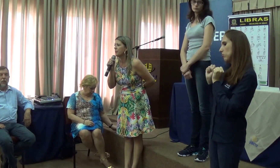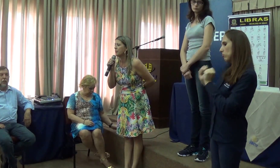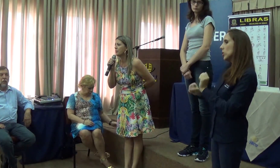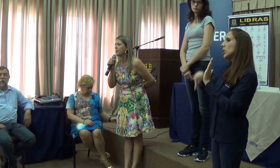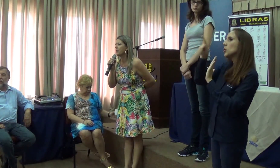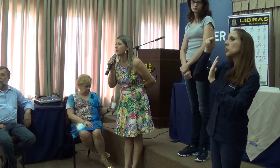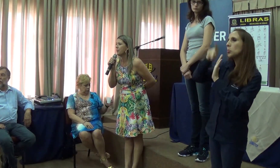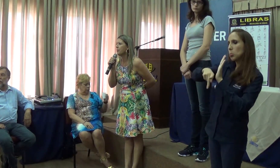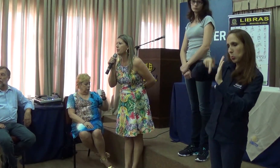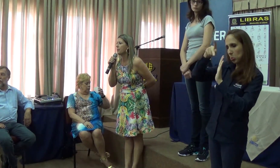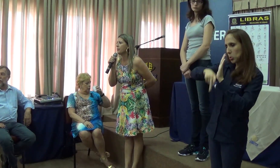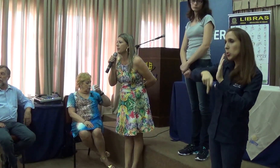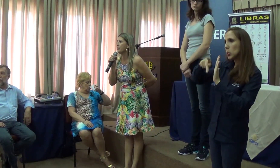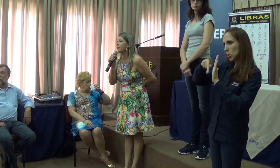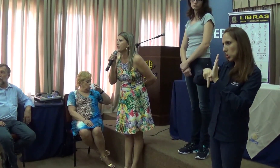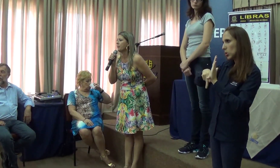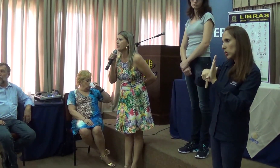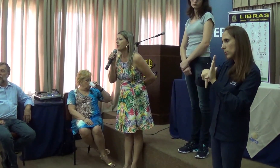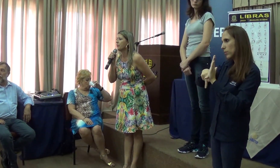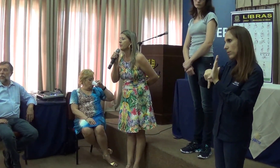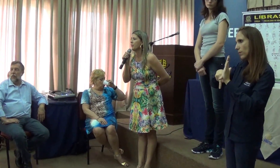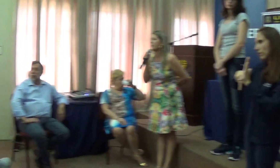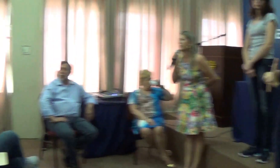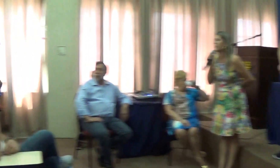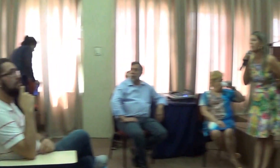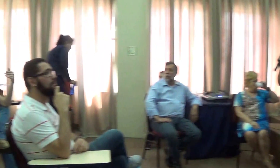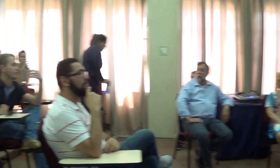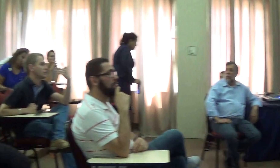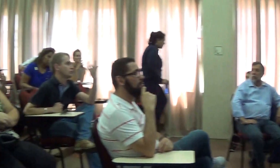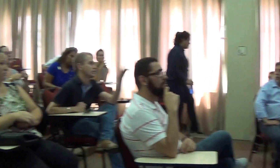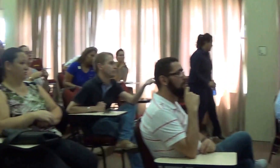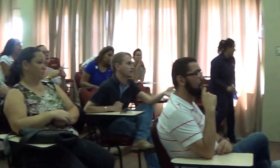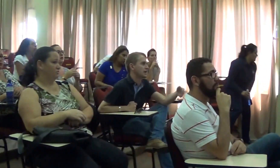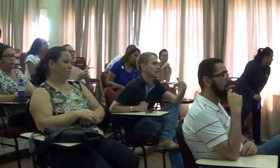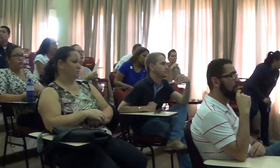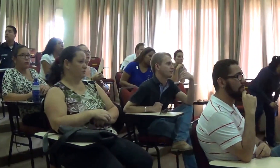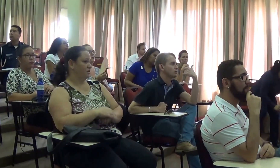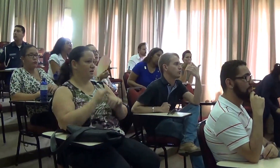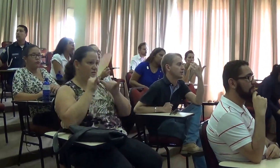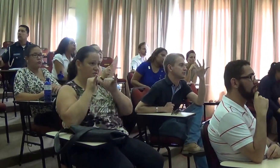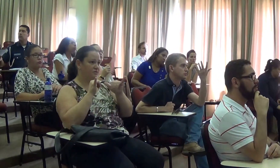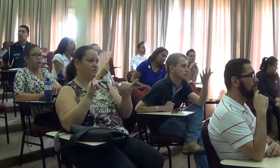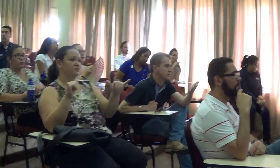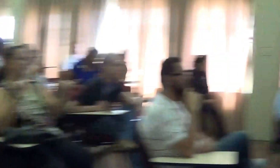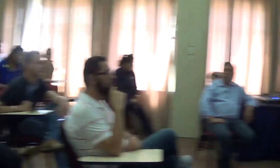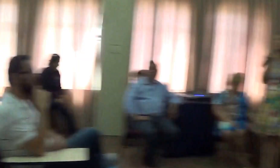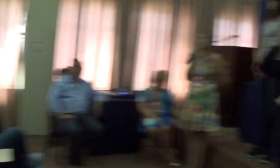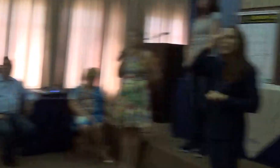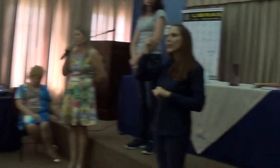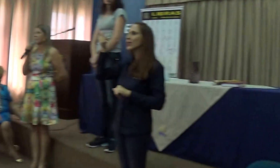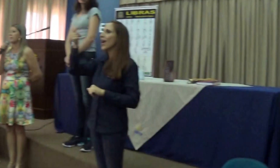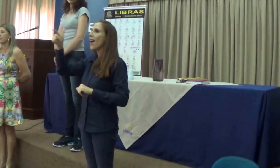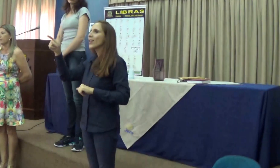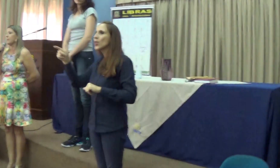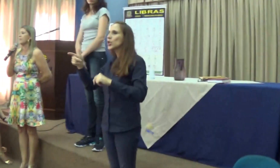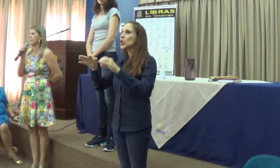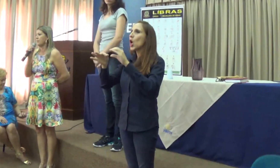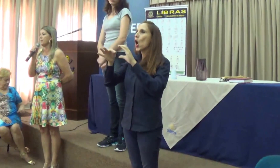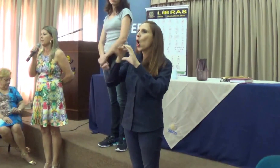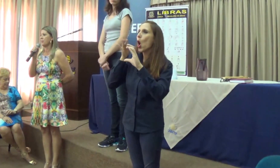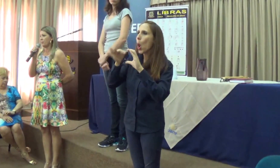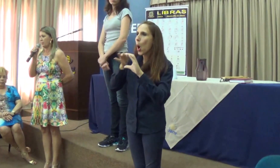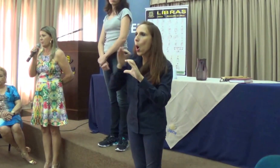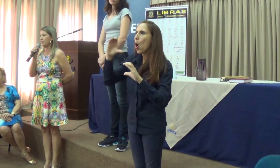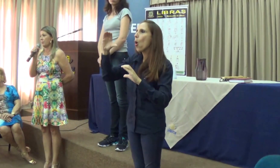passar para a prefeitura da Colômbia, prefeitura de Pinhais, prefeitura da São José de Pinhais, para